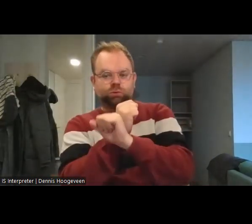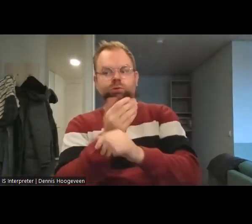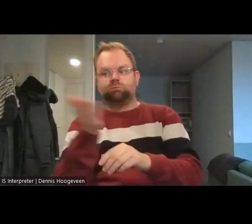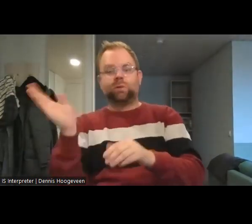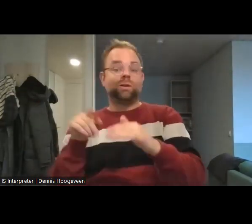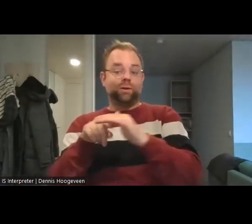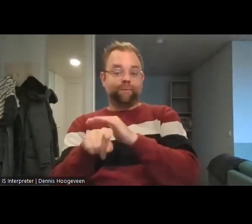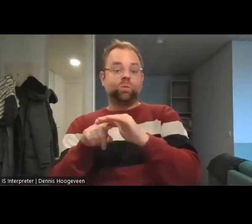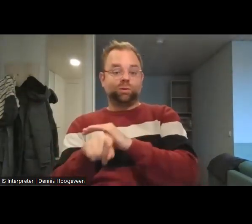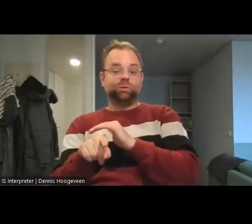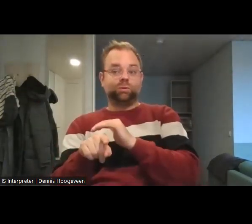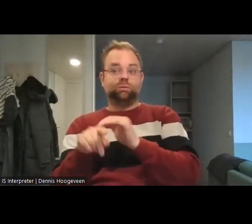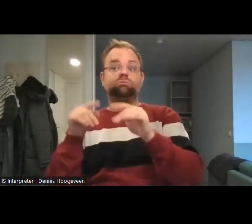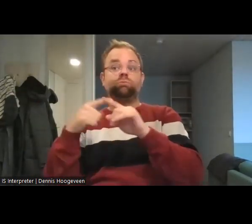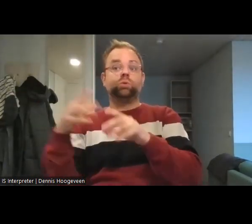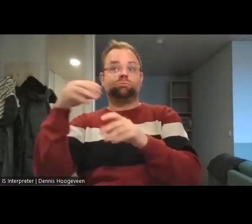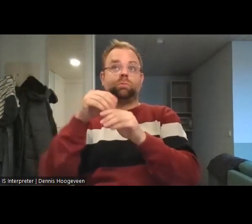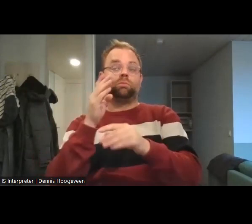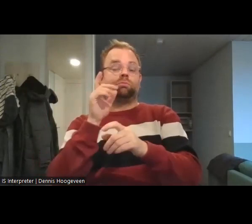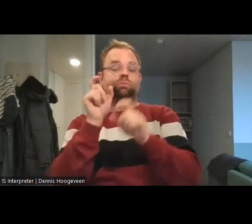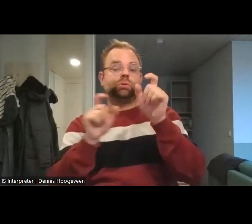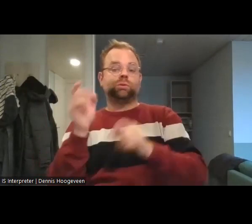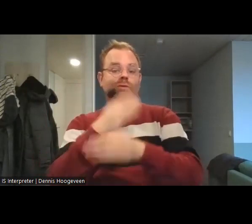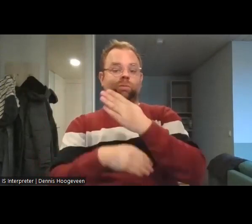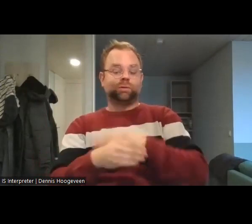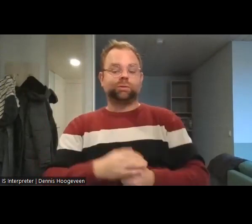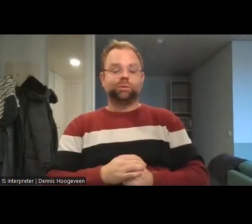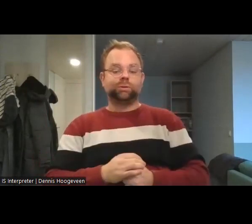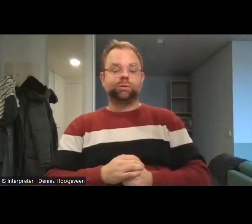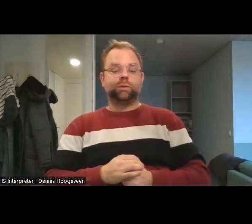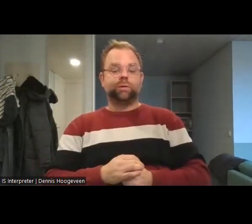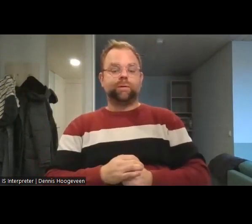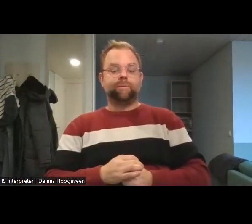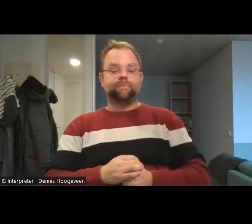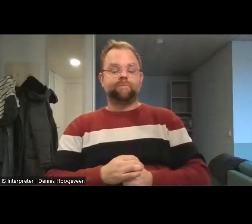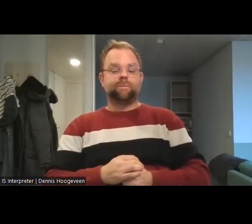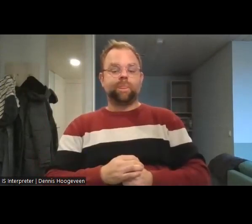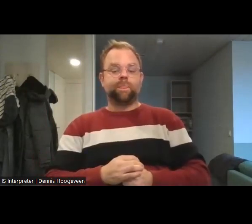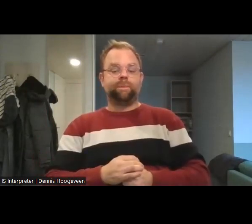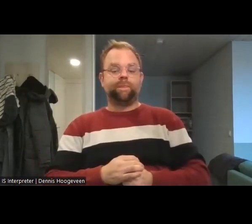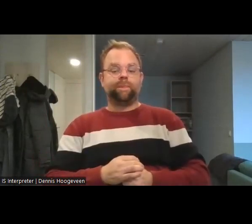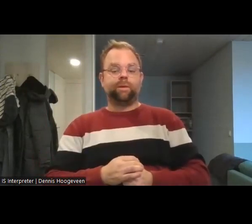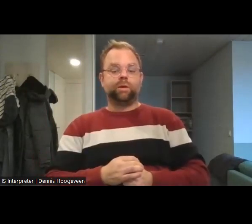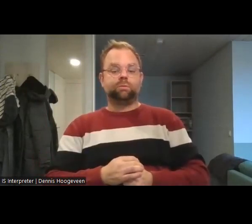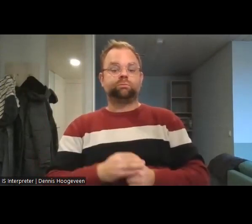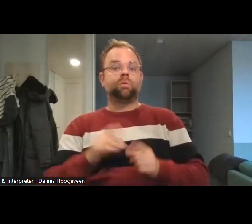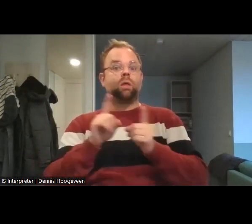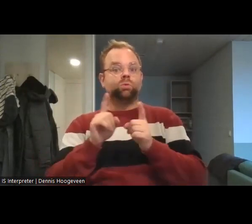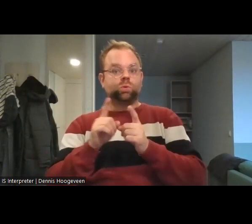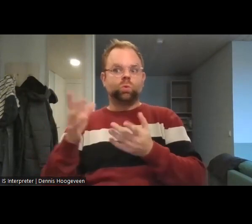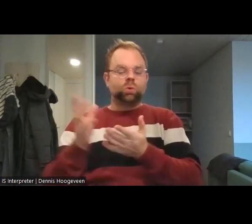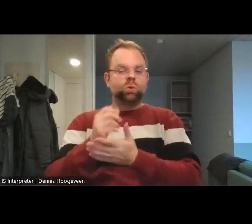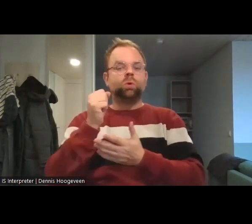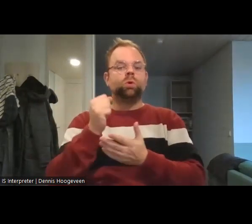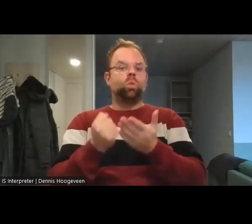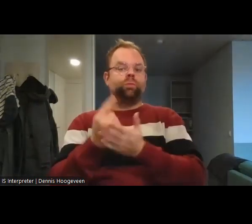et pour amener des chances renforcer l'inclusion des